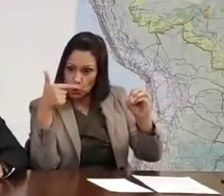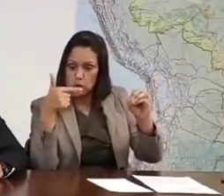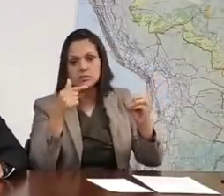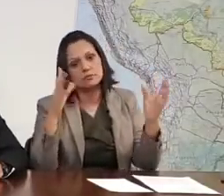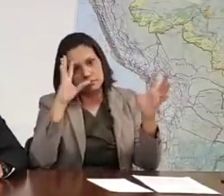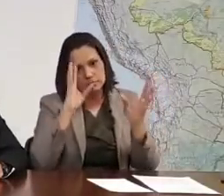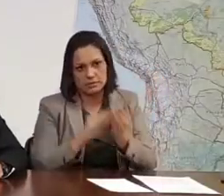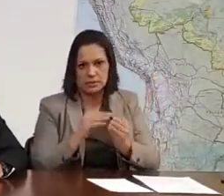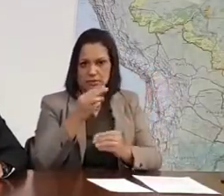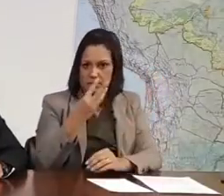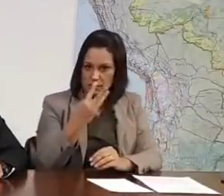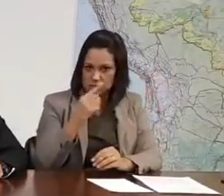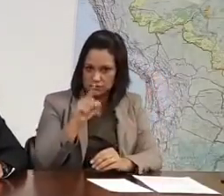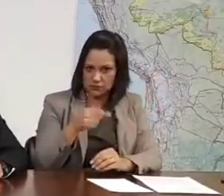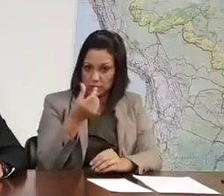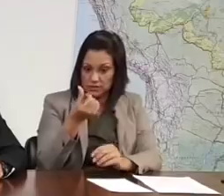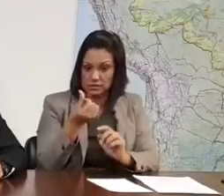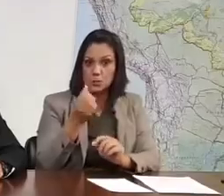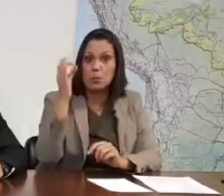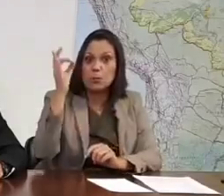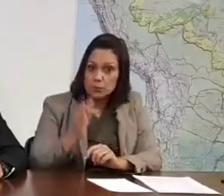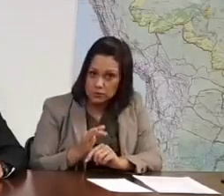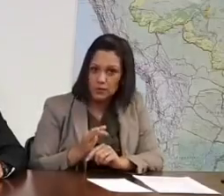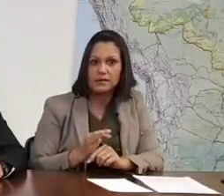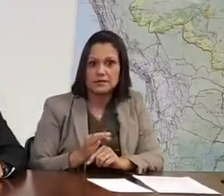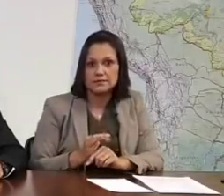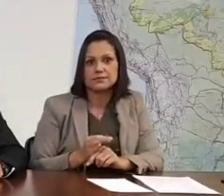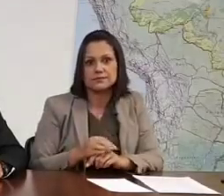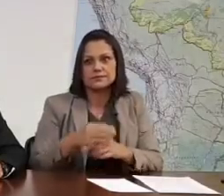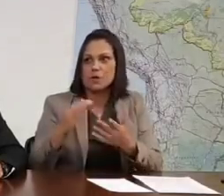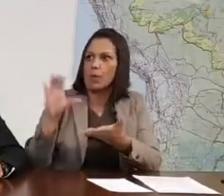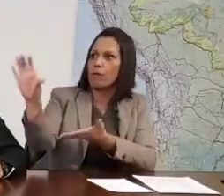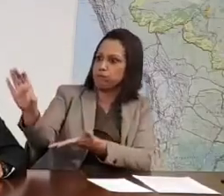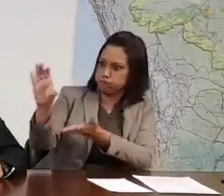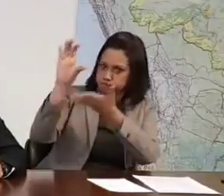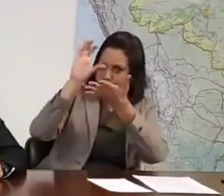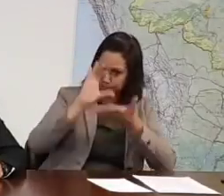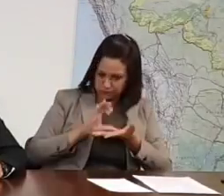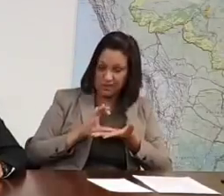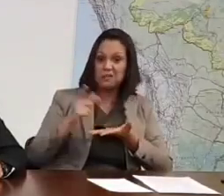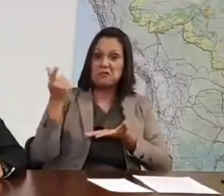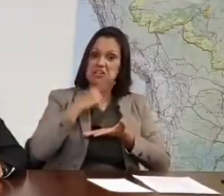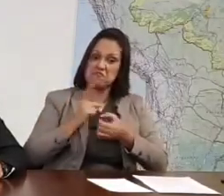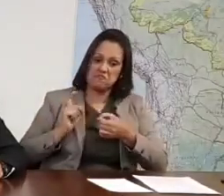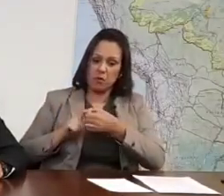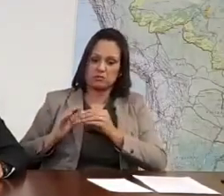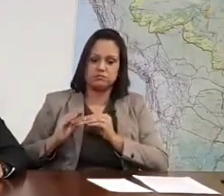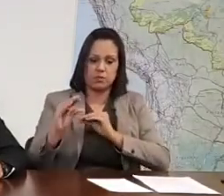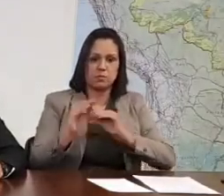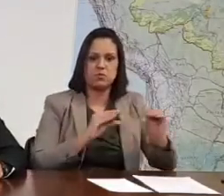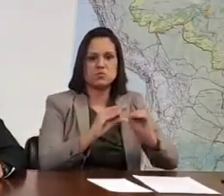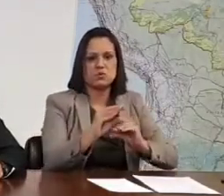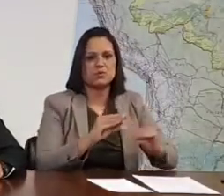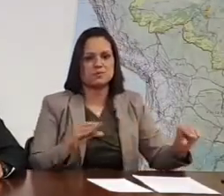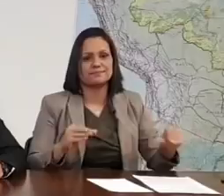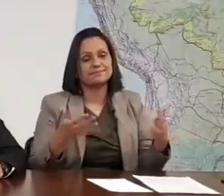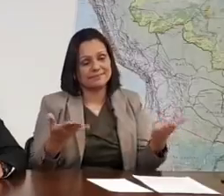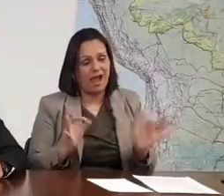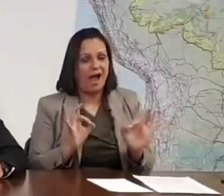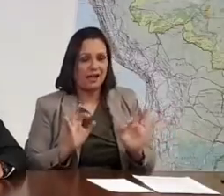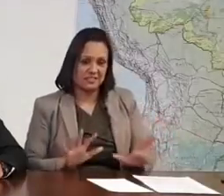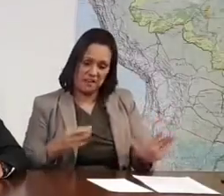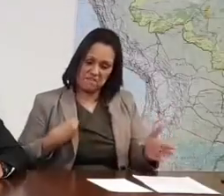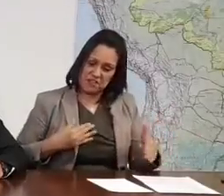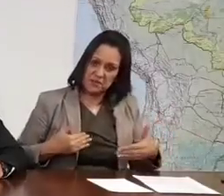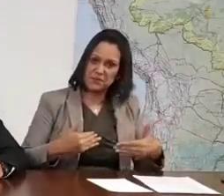3,6%. Então, %. Então, praticamente, recompõe isso tudo. E assim que a vida